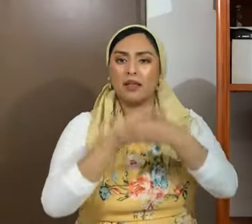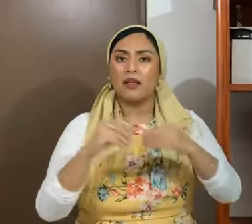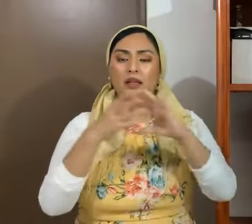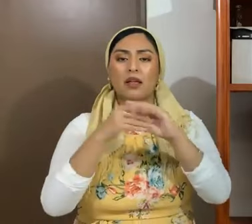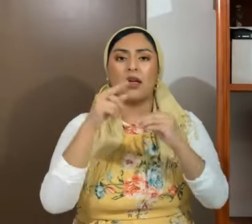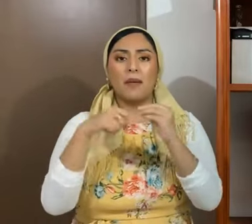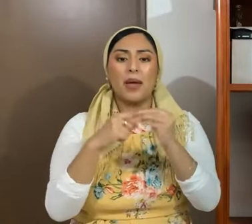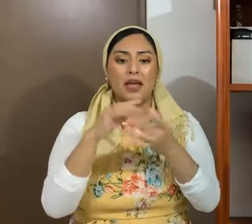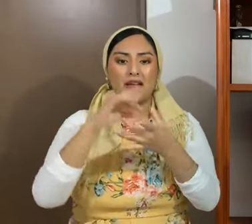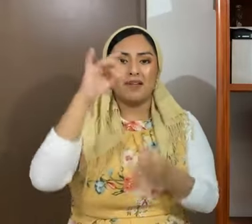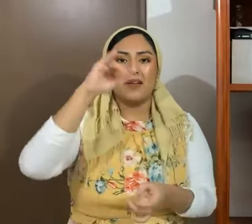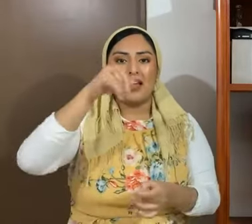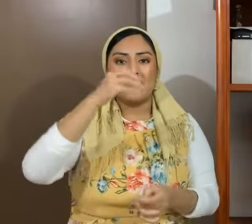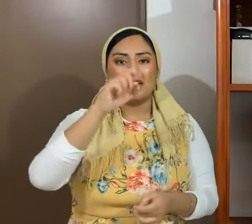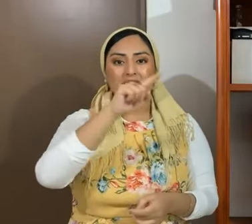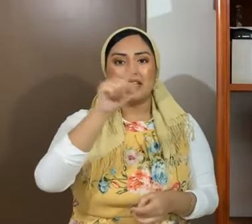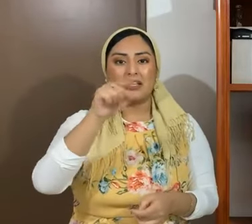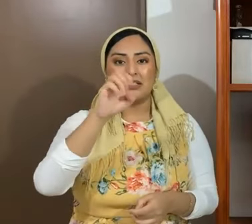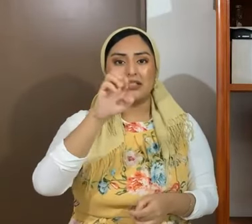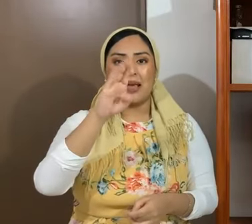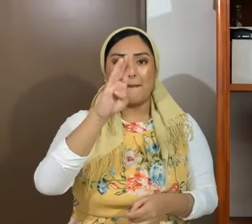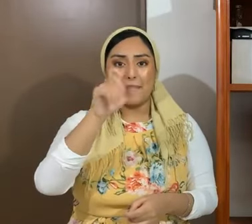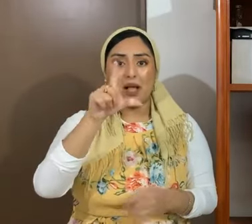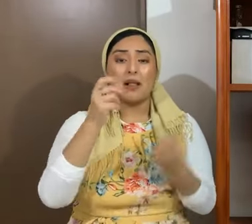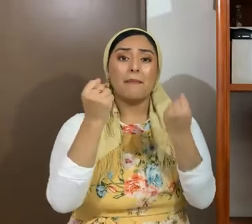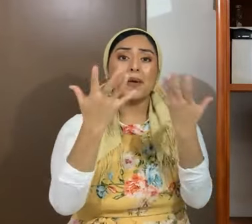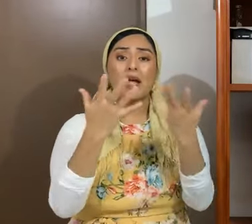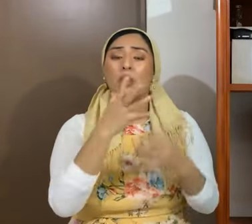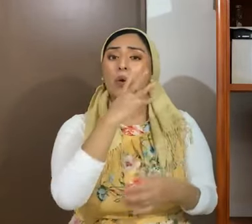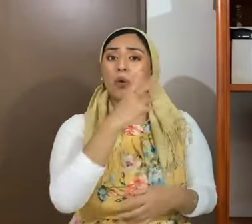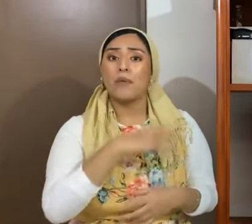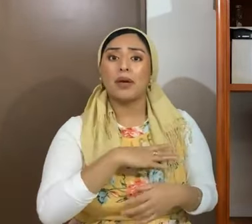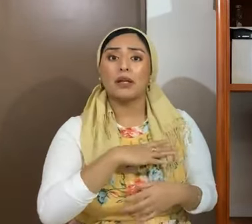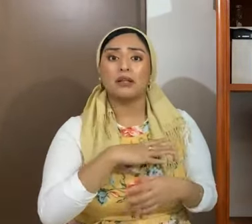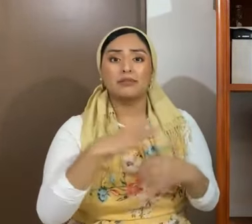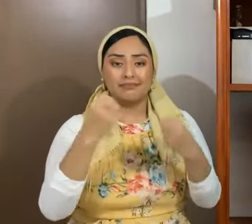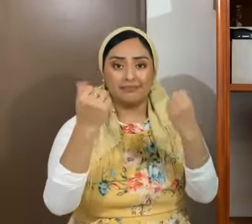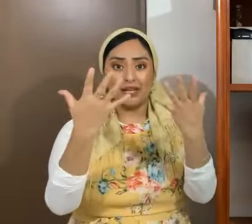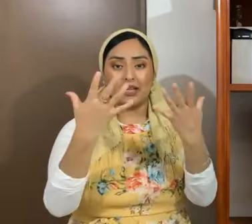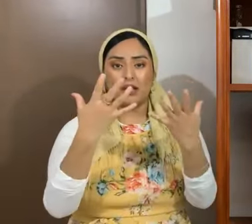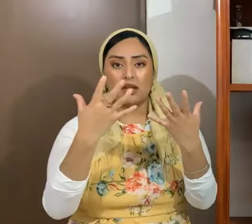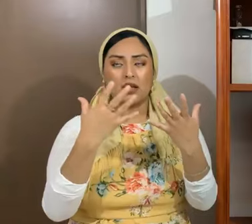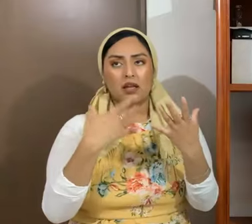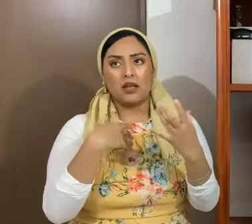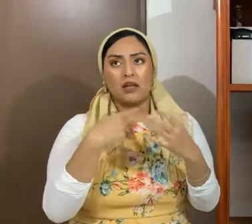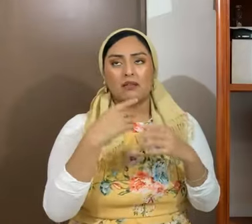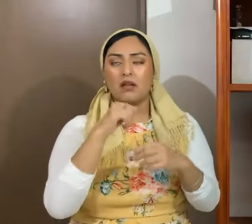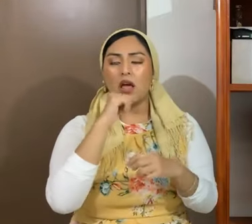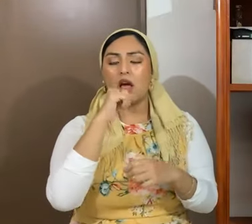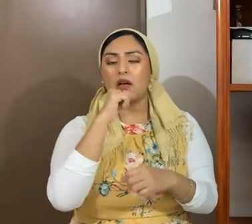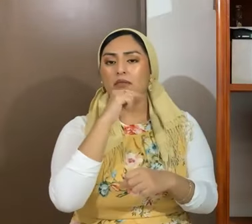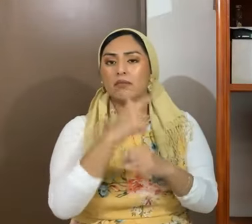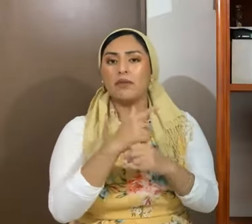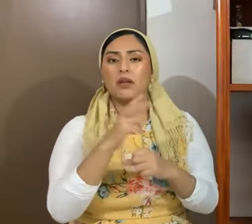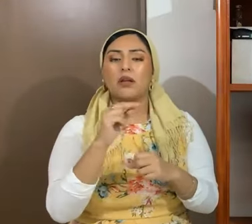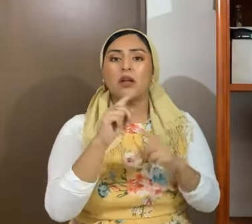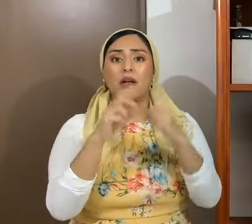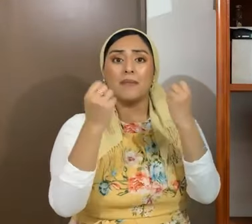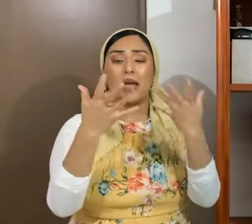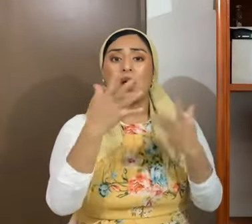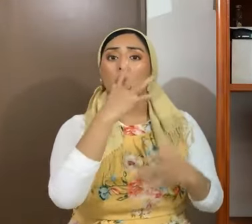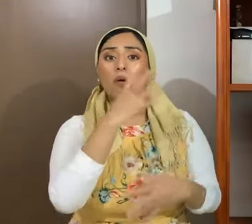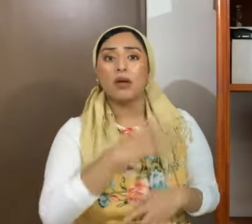acerca de los espíritus de Jezabel. Muchas mujercitas, muchas mujeres, no puedo decir hermanas, muchas